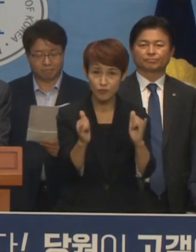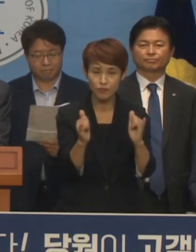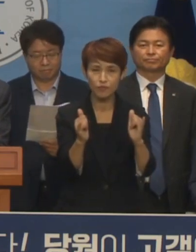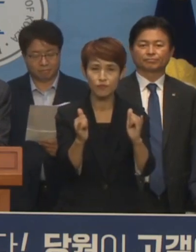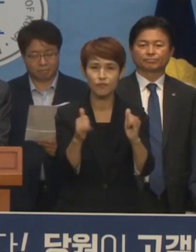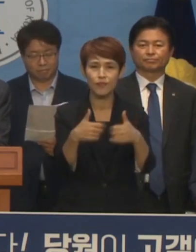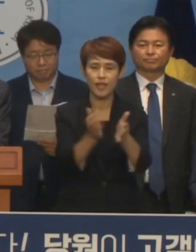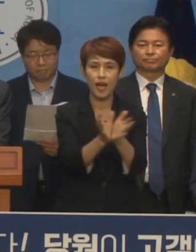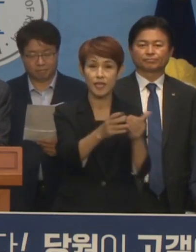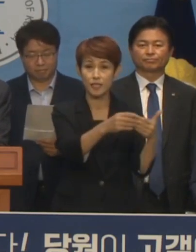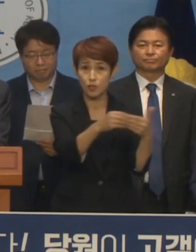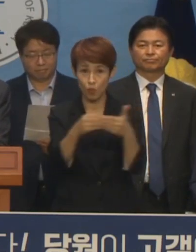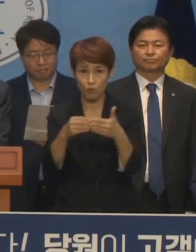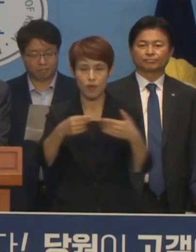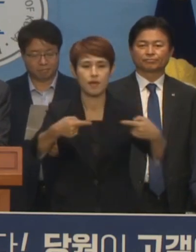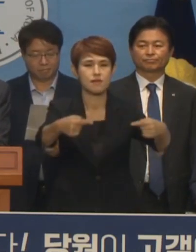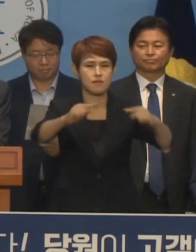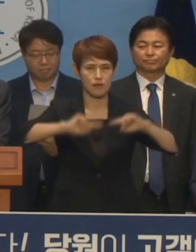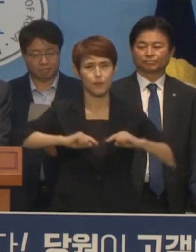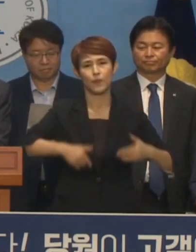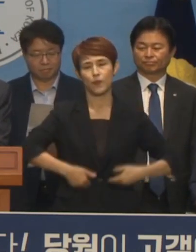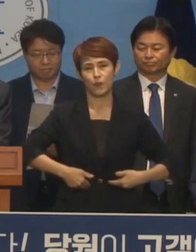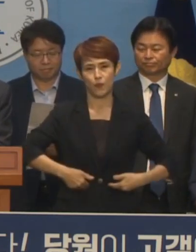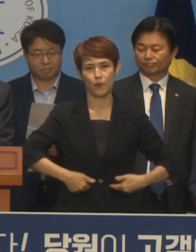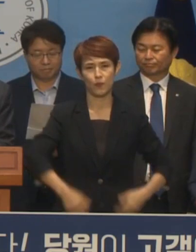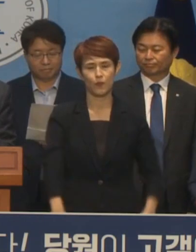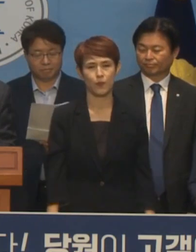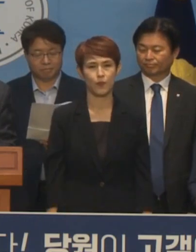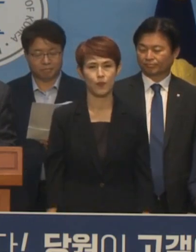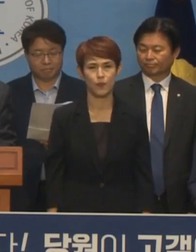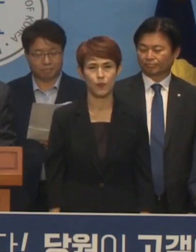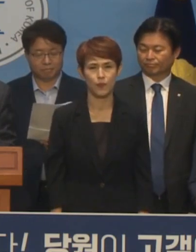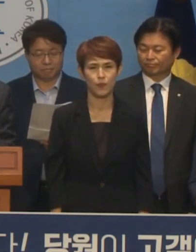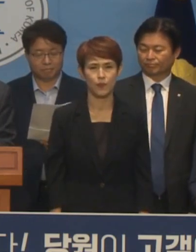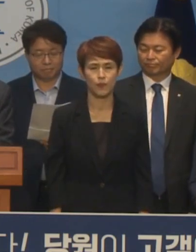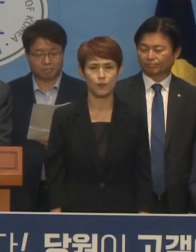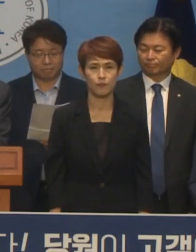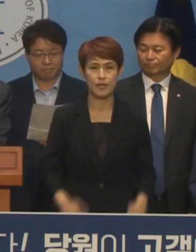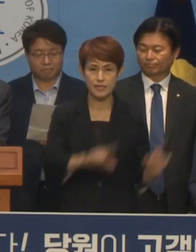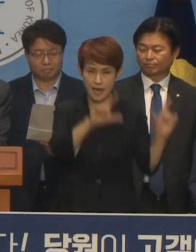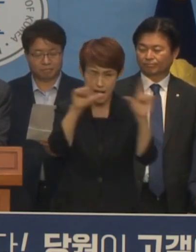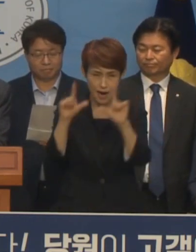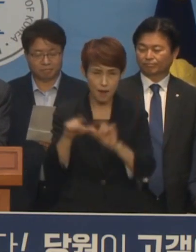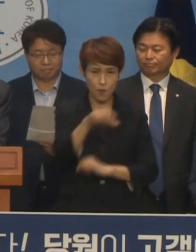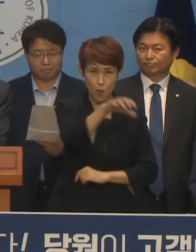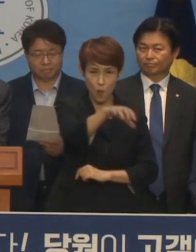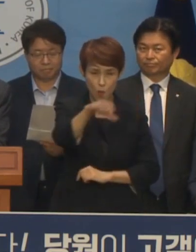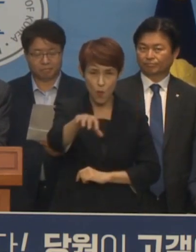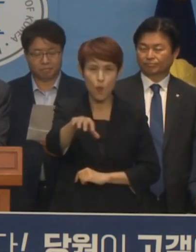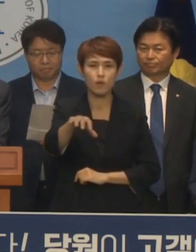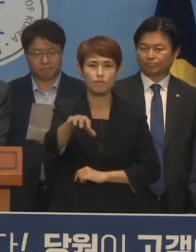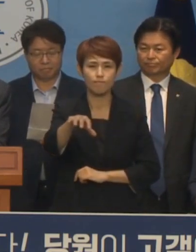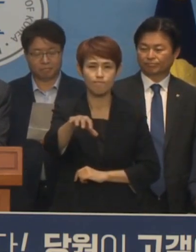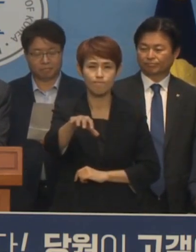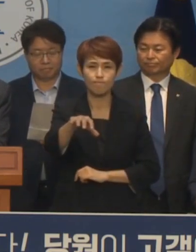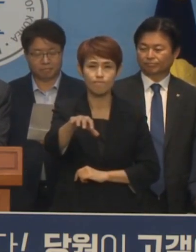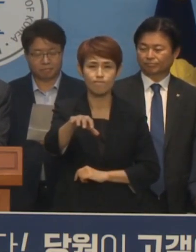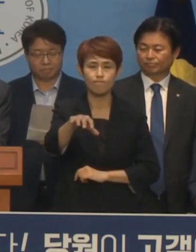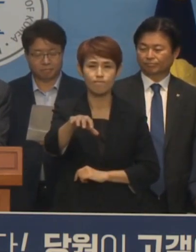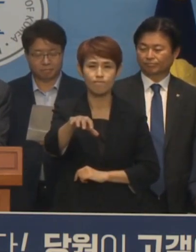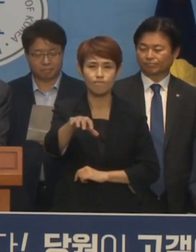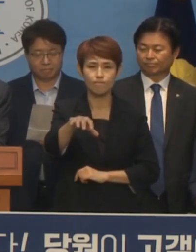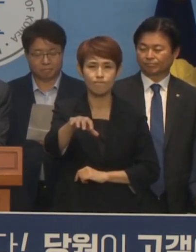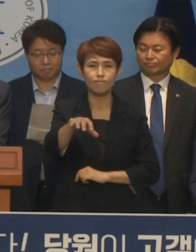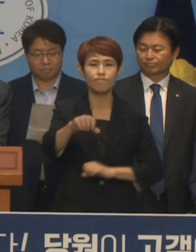지도부에 입성해야 합니다. 여의도만의 정치를 삶의 현장 속에 살아있는